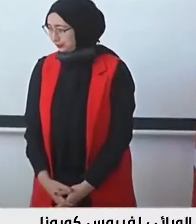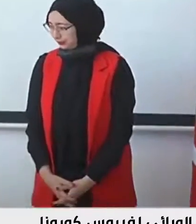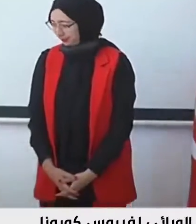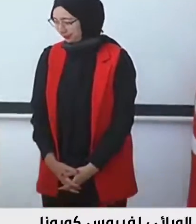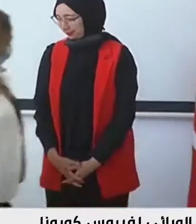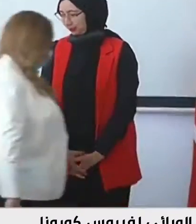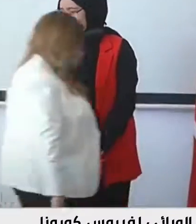بارك